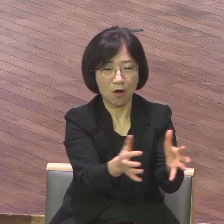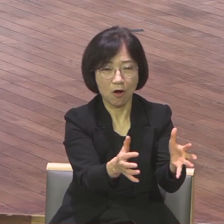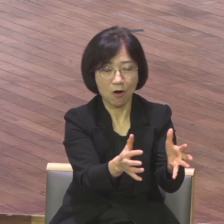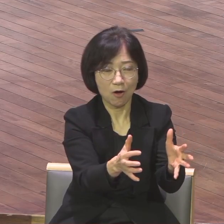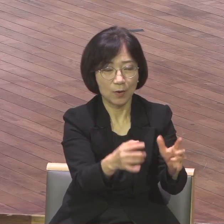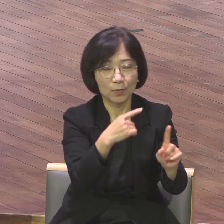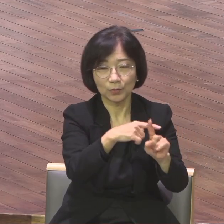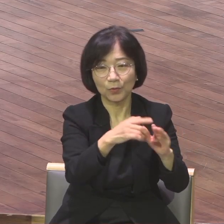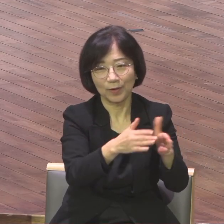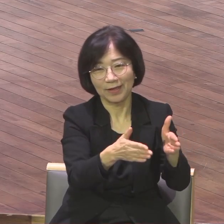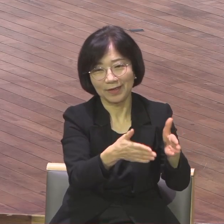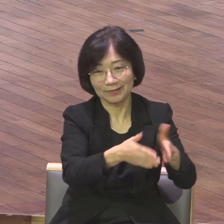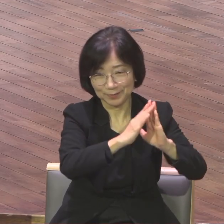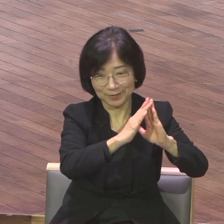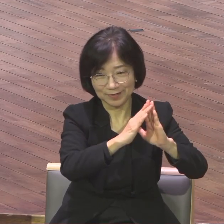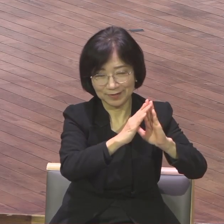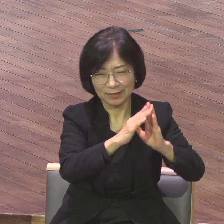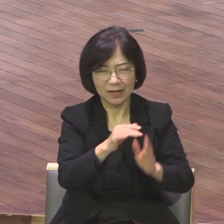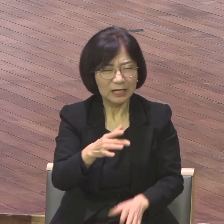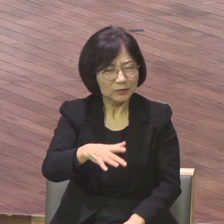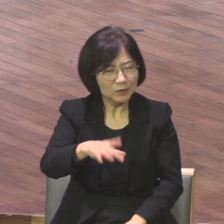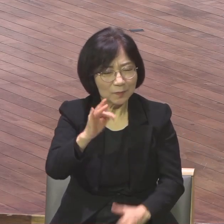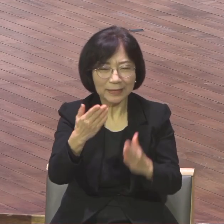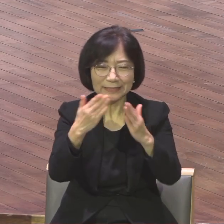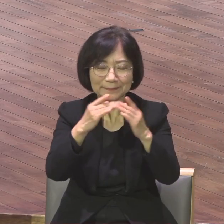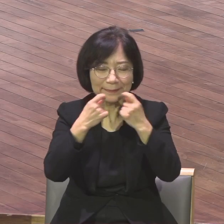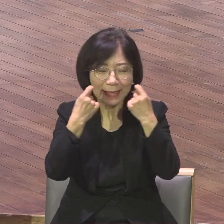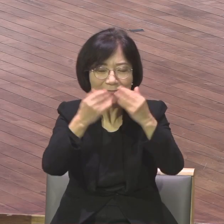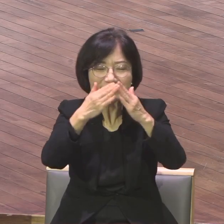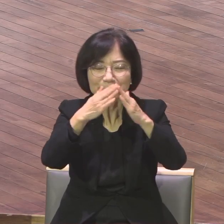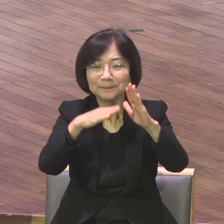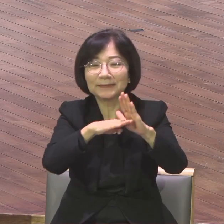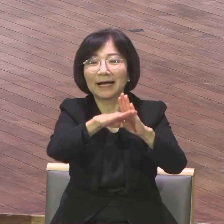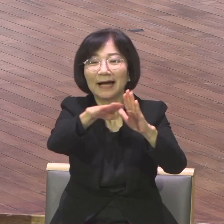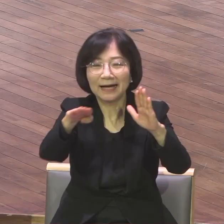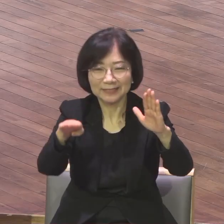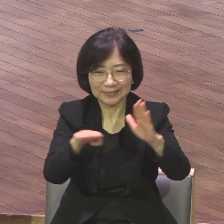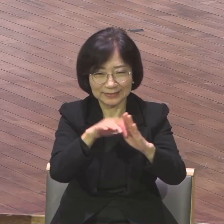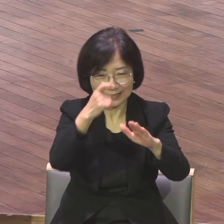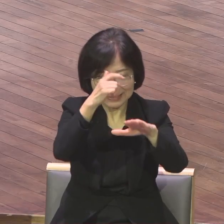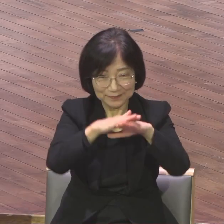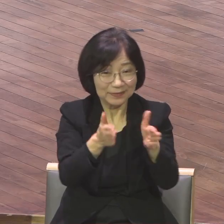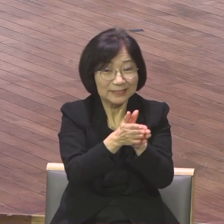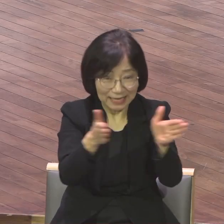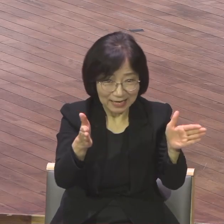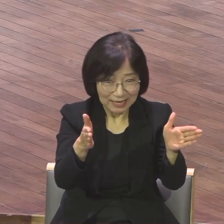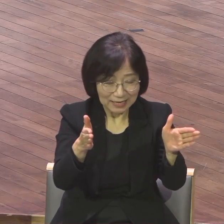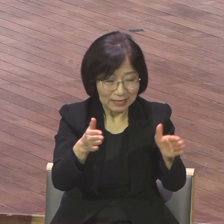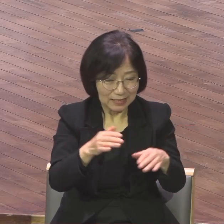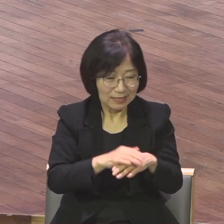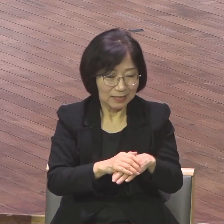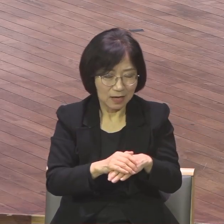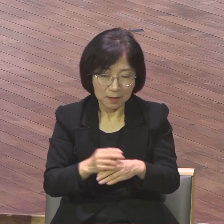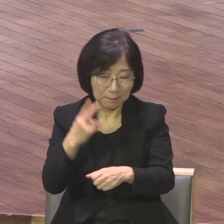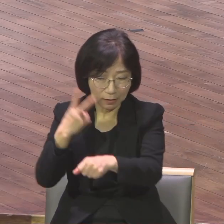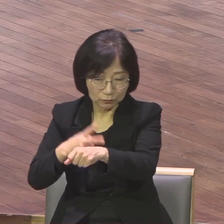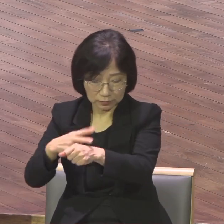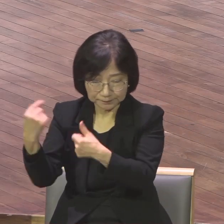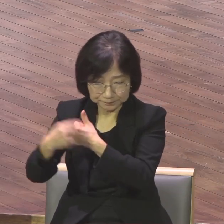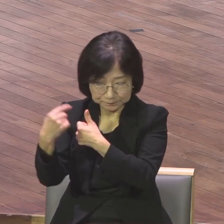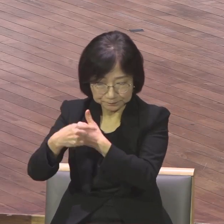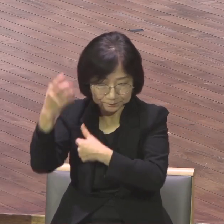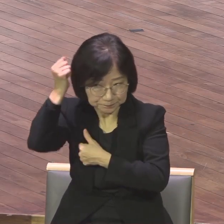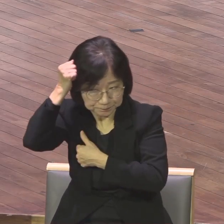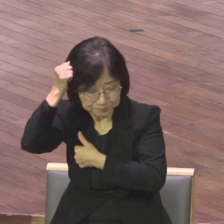가정교회죠. 시작은 집에서 시작하죠. 집에서 그렇게 바울이 전해준 이 복음을 가지고 서로 포럼하면서 서로